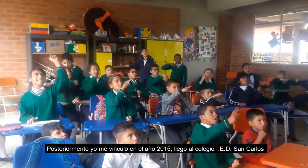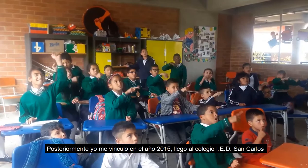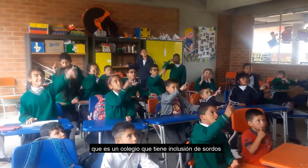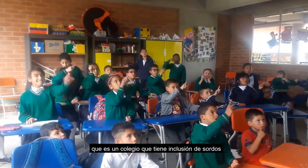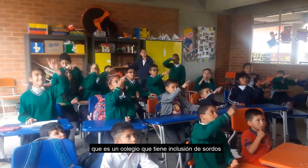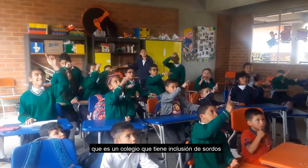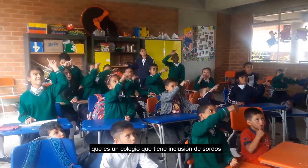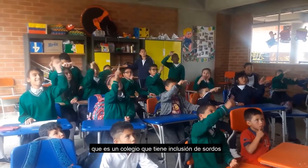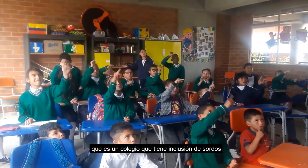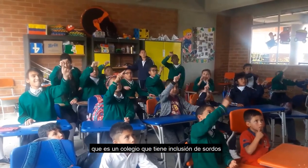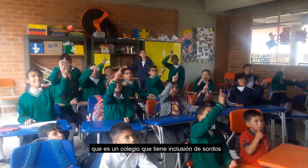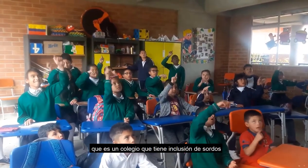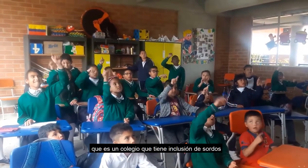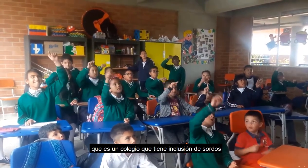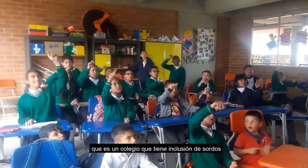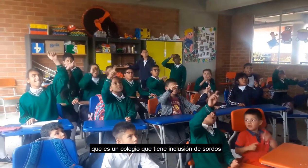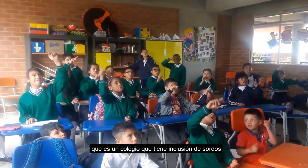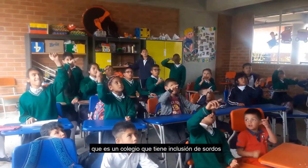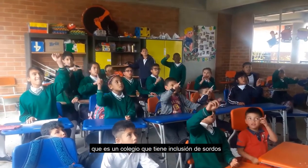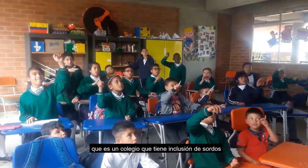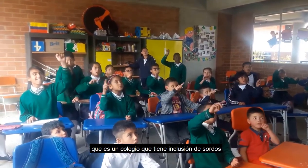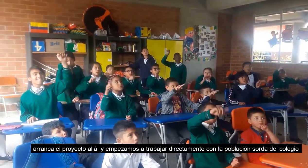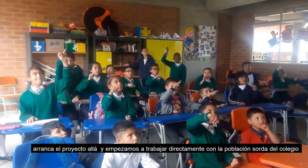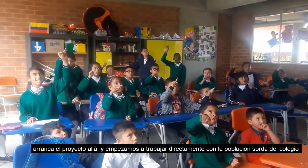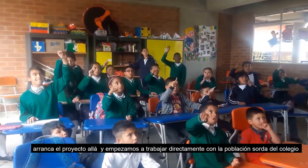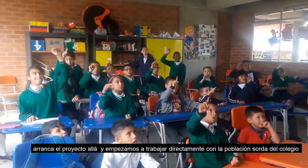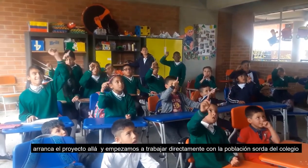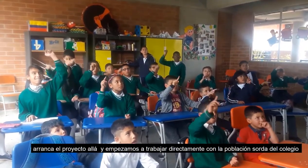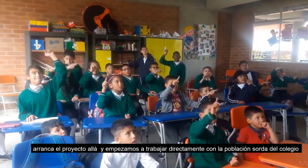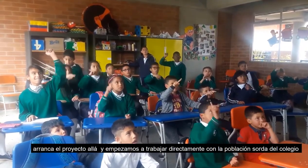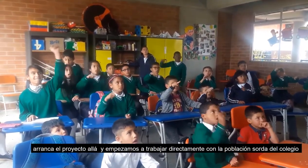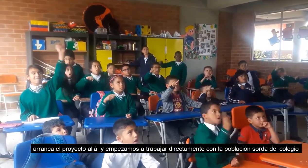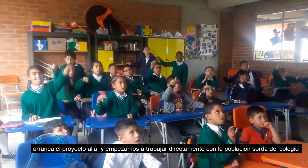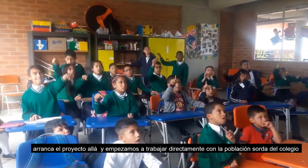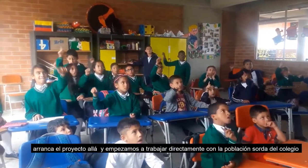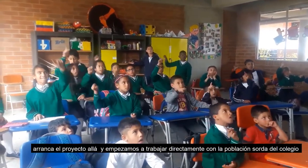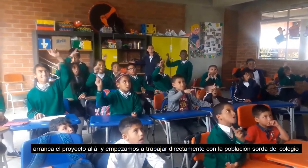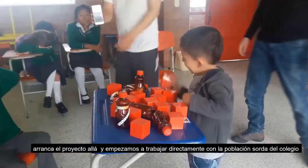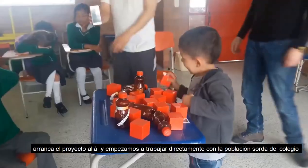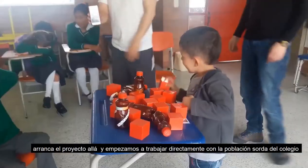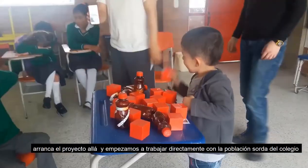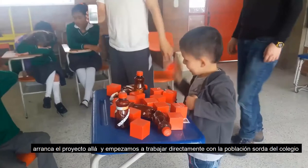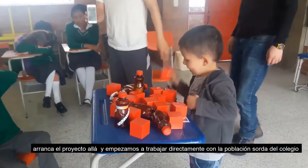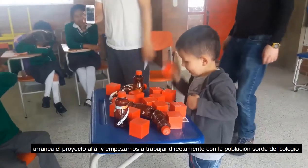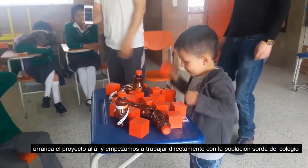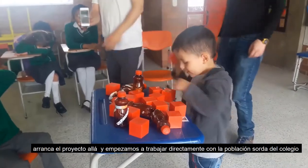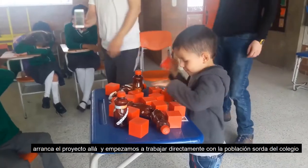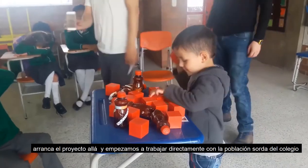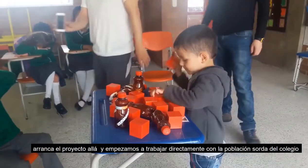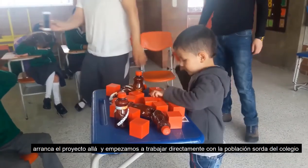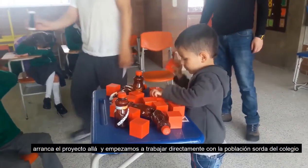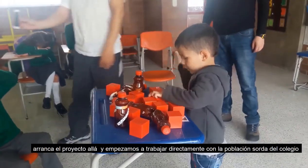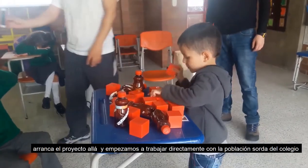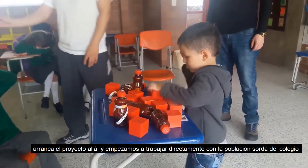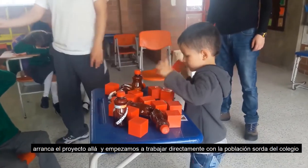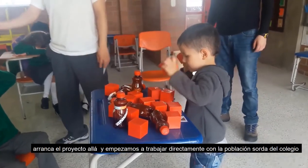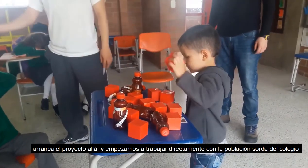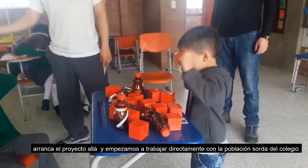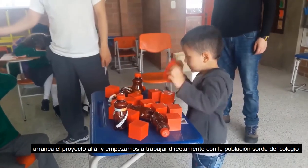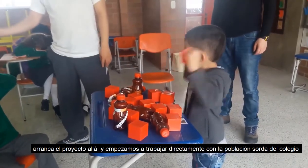Carlos, que es un colegio que tiene inclusión de sordos. Arranca el proyecto allá y empezamos a trabajar directamente ya con la población sorda del colegio,